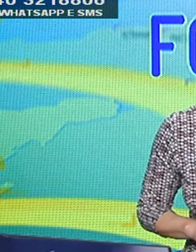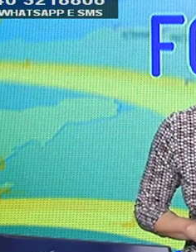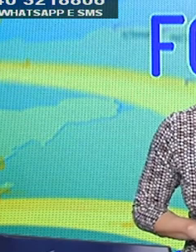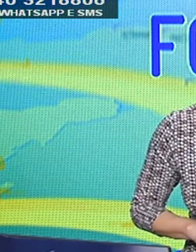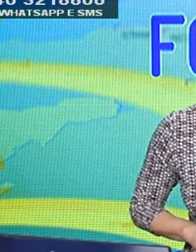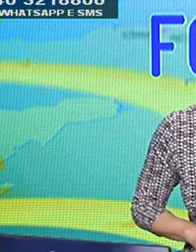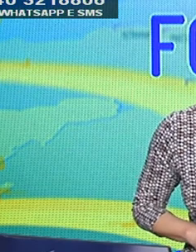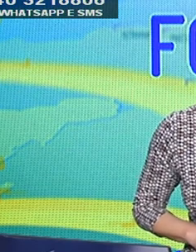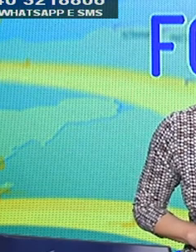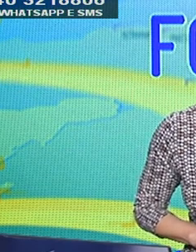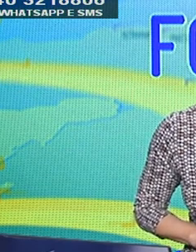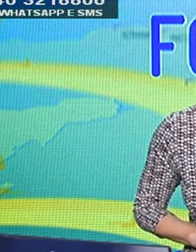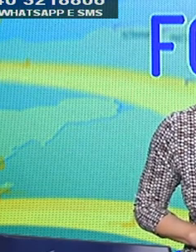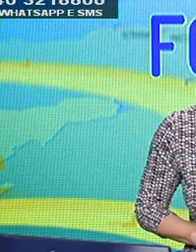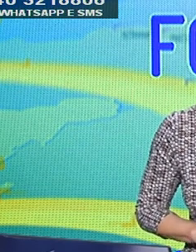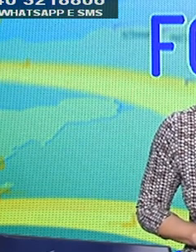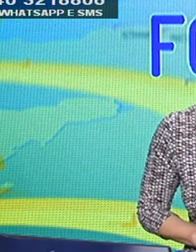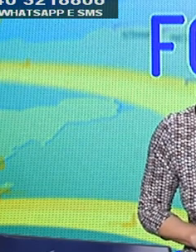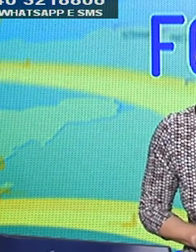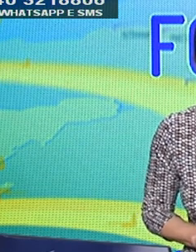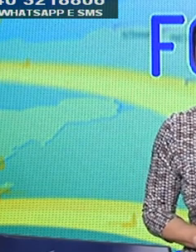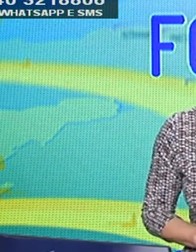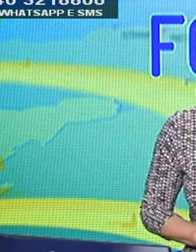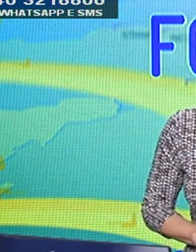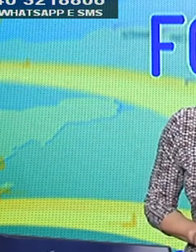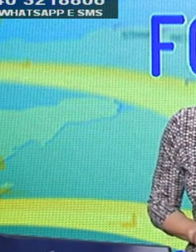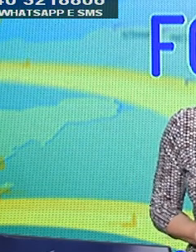essere sicuri a settembre di ripartire con tutte le scuole.